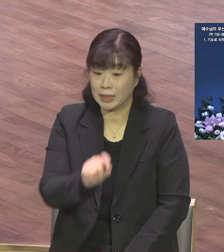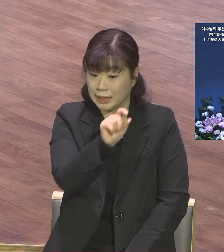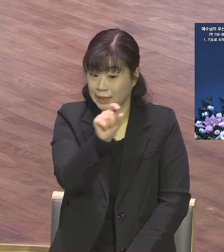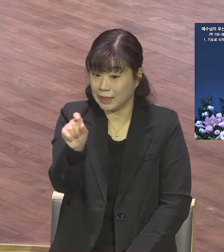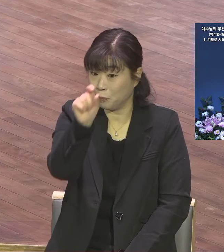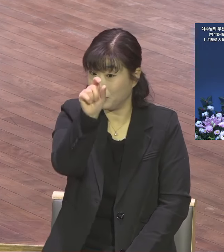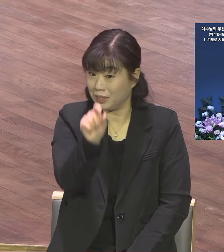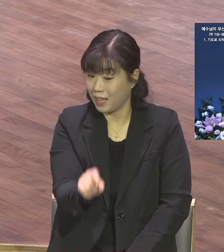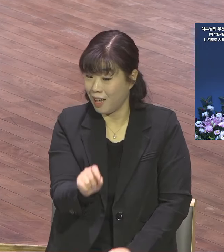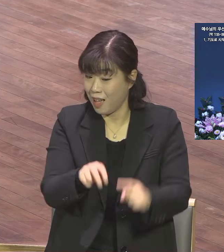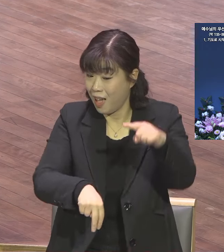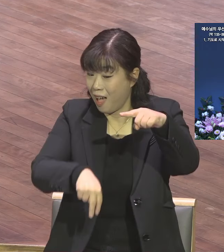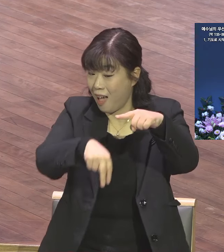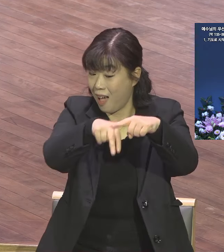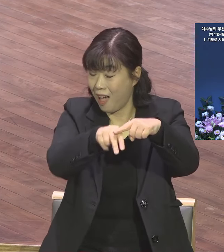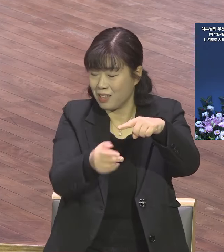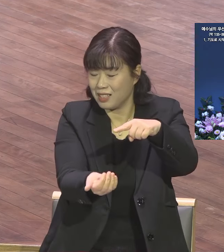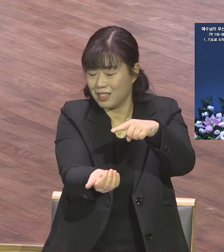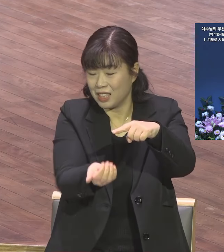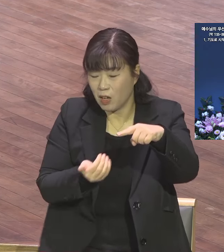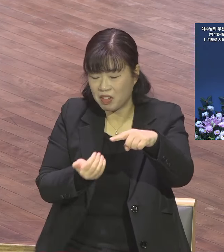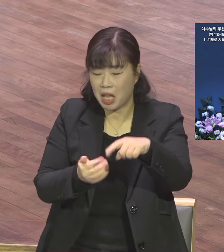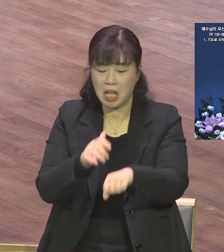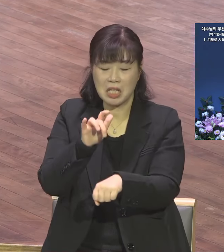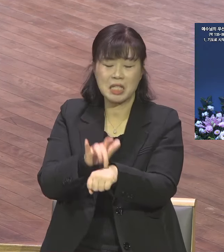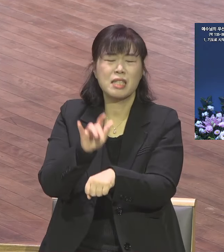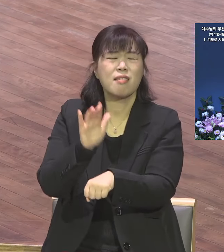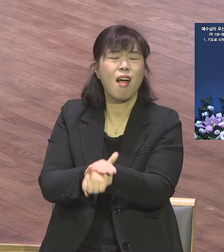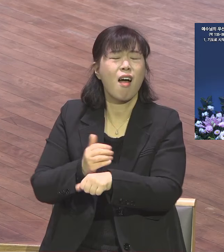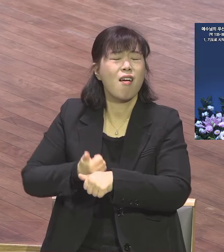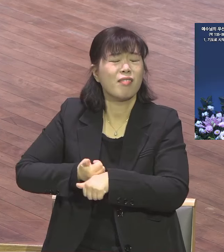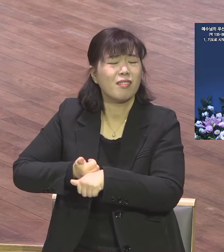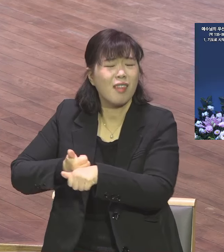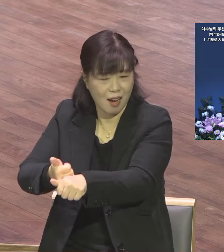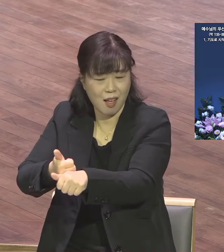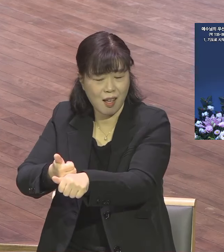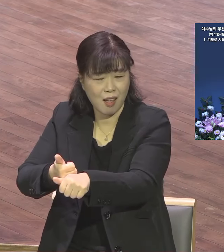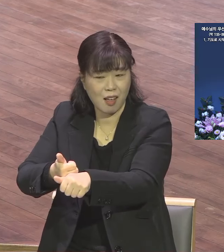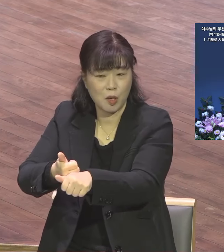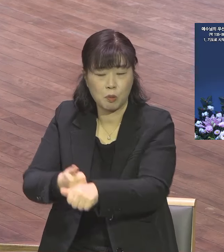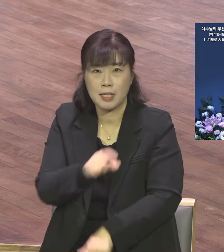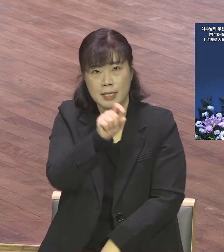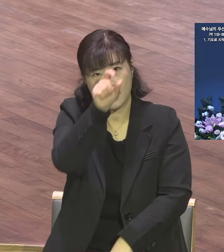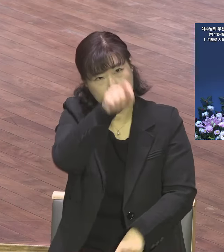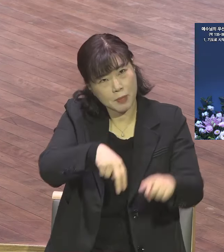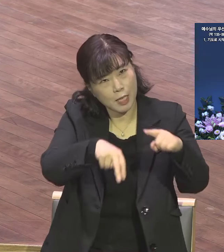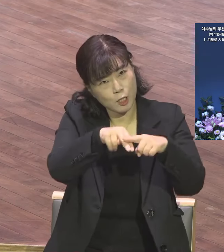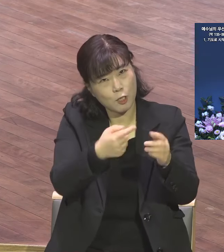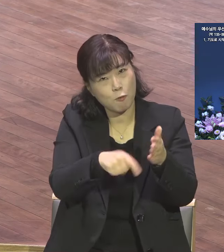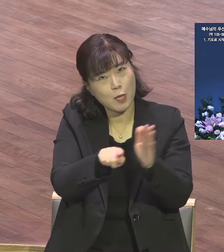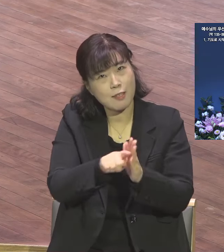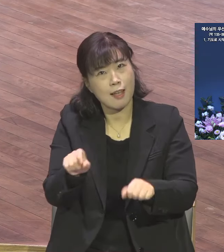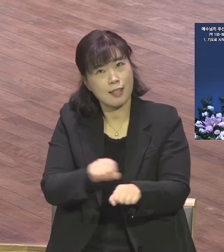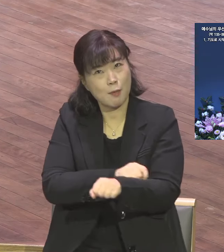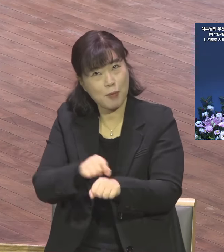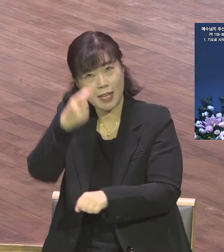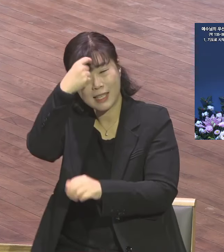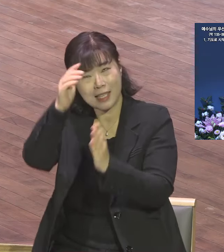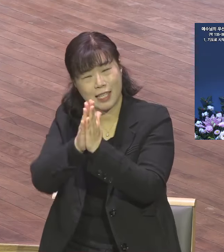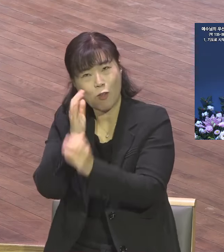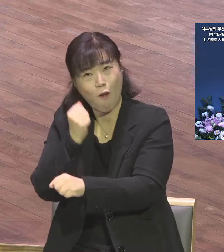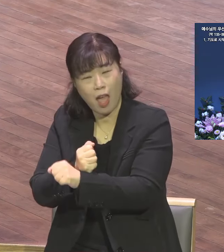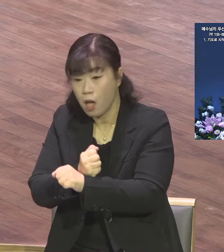십자가를 져야 할 특별한 시간표가 다가오니까 따로 가서 낸 것이 아니란 말이에요. 평상시 이미 습관에